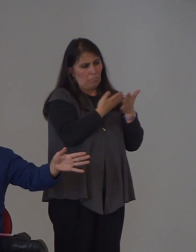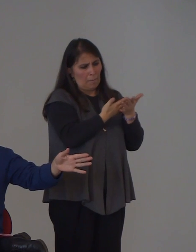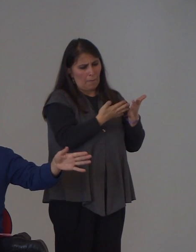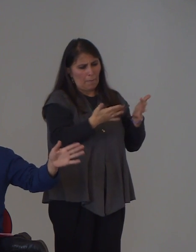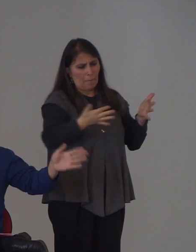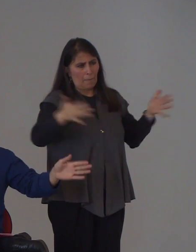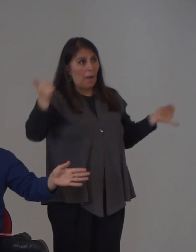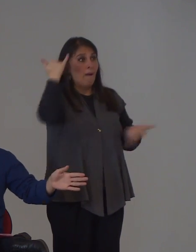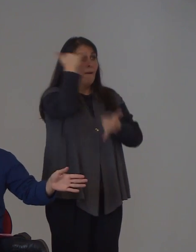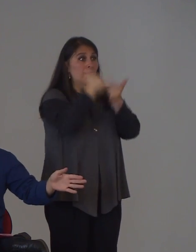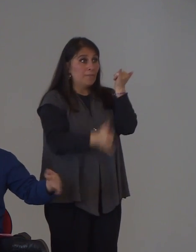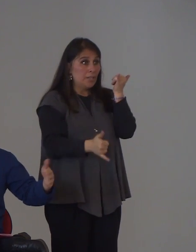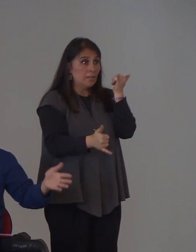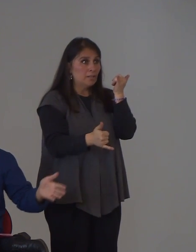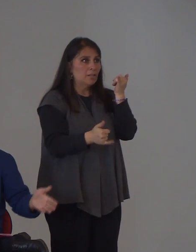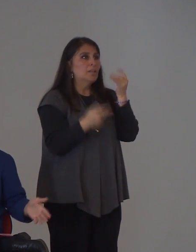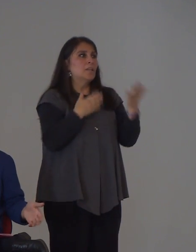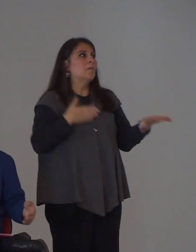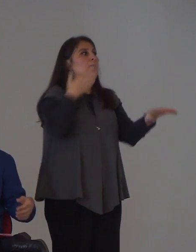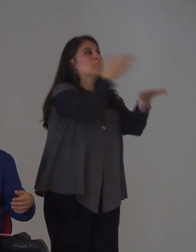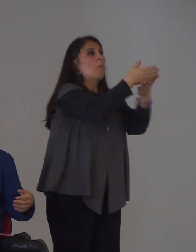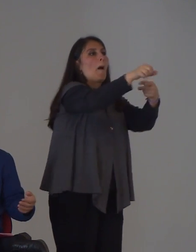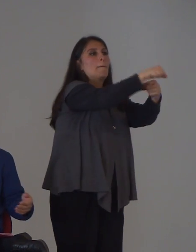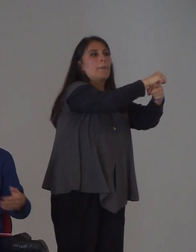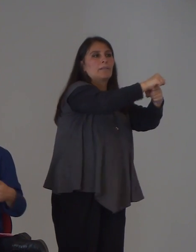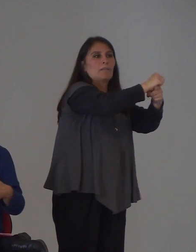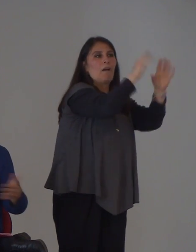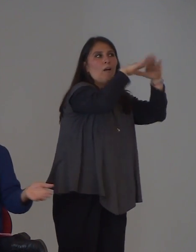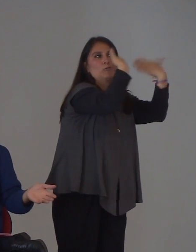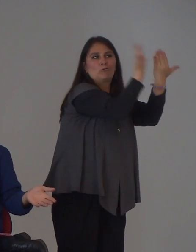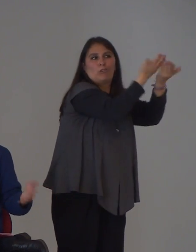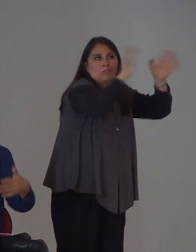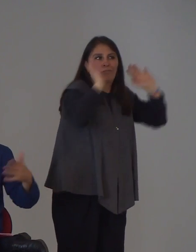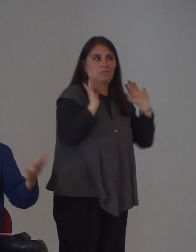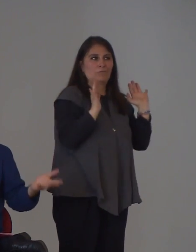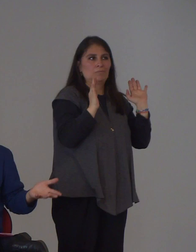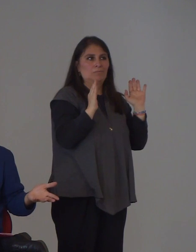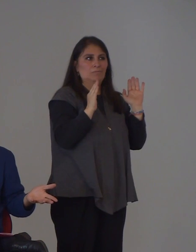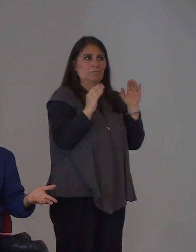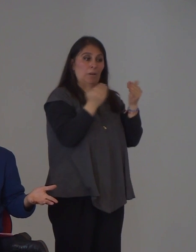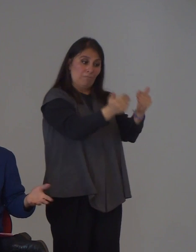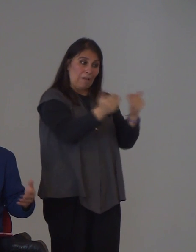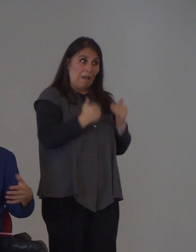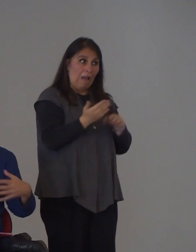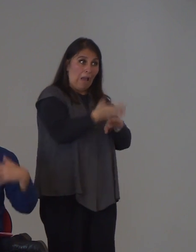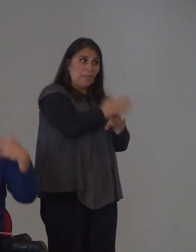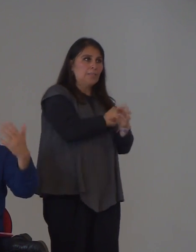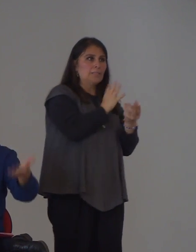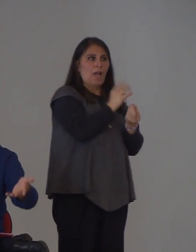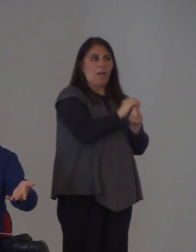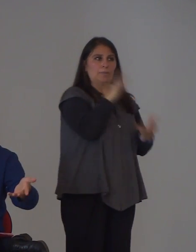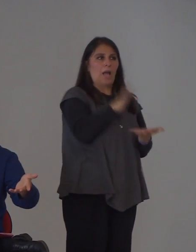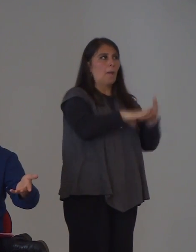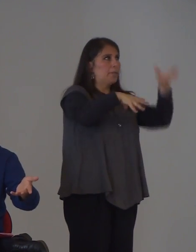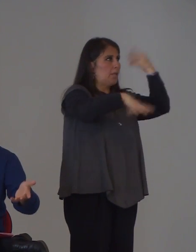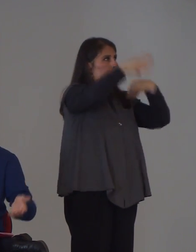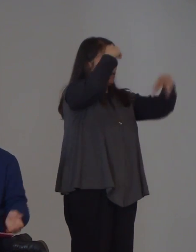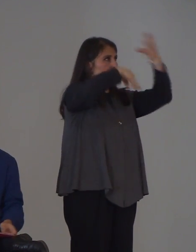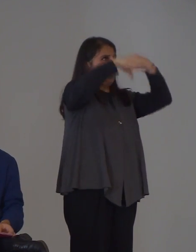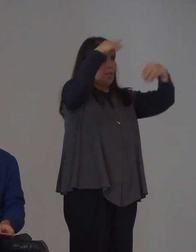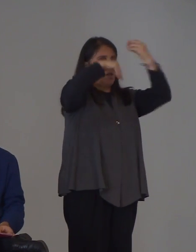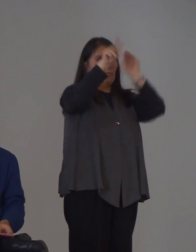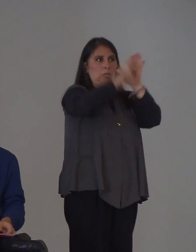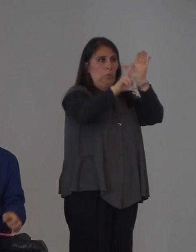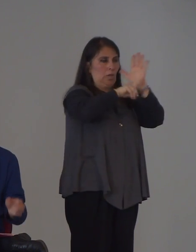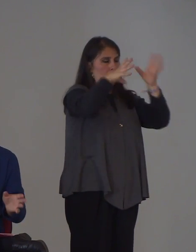a las escuelas con las familias de infantes a practicar. Pero mientras tanto aprendían todo en abstracto y después iban a ponerlo